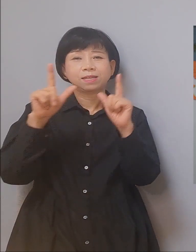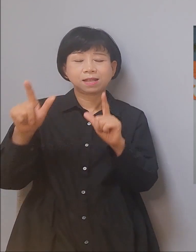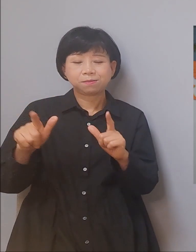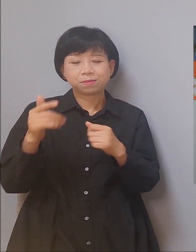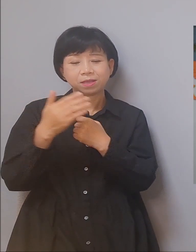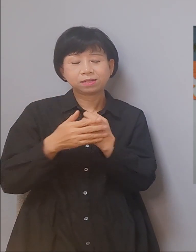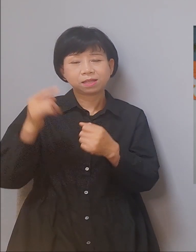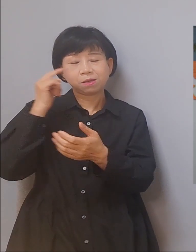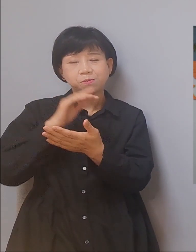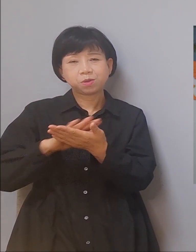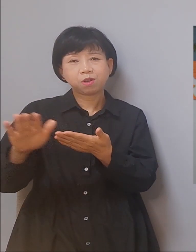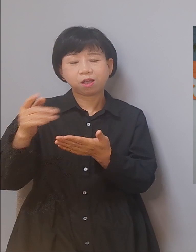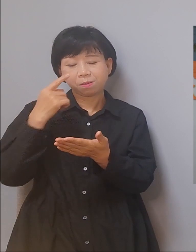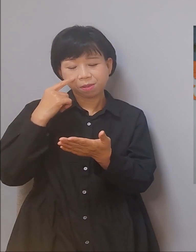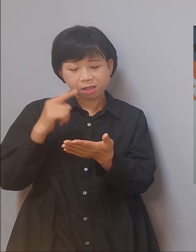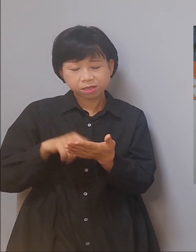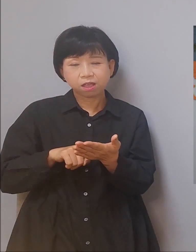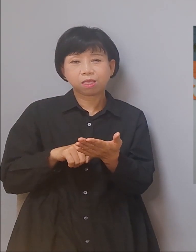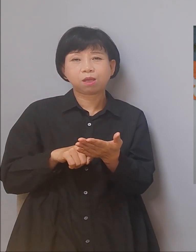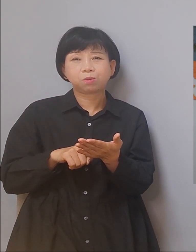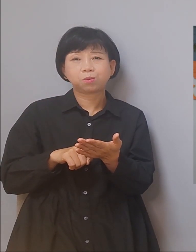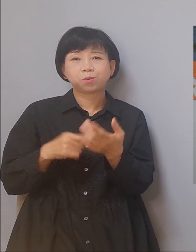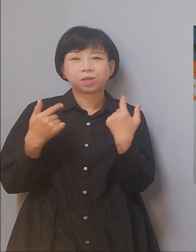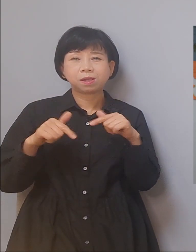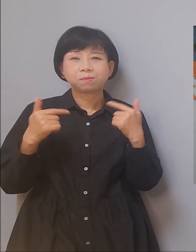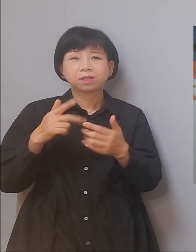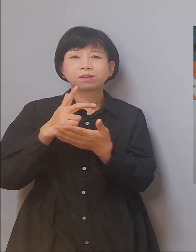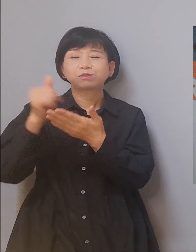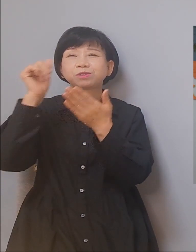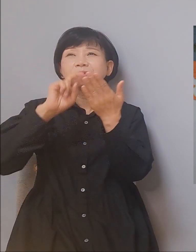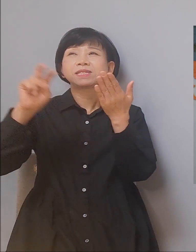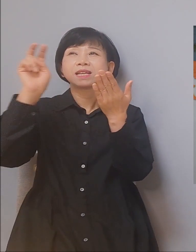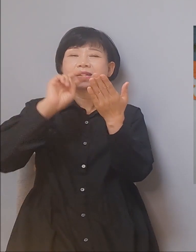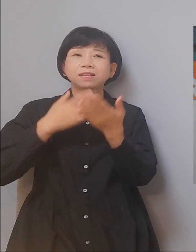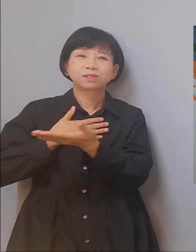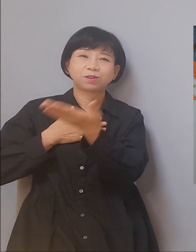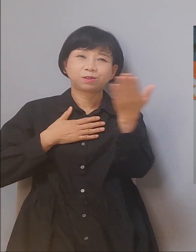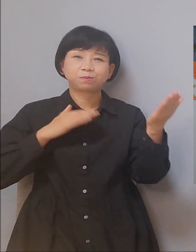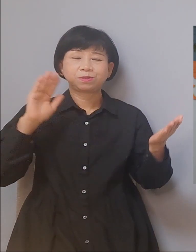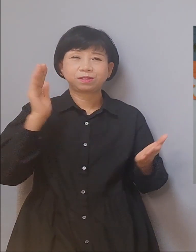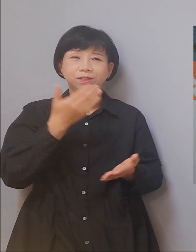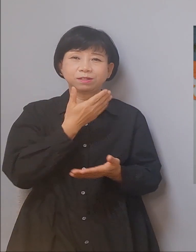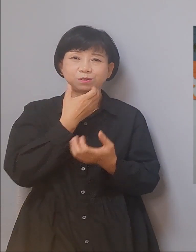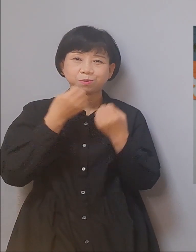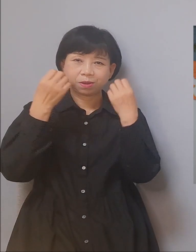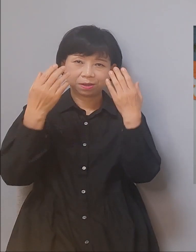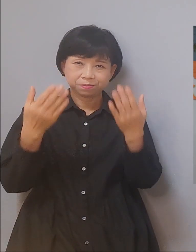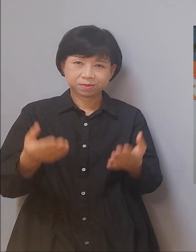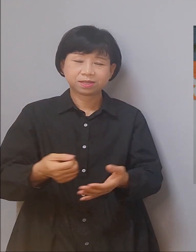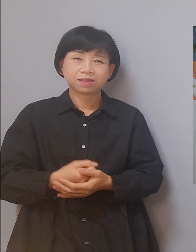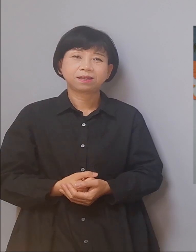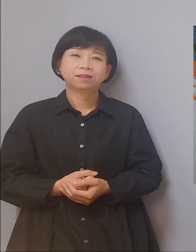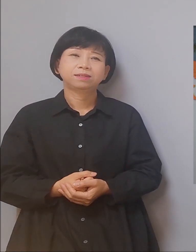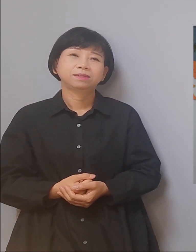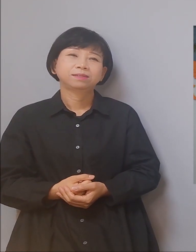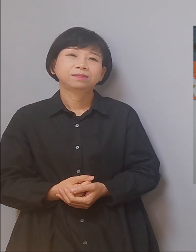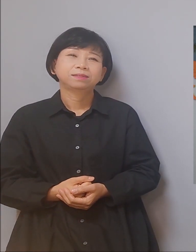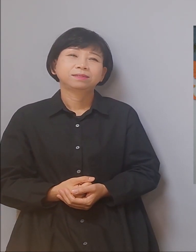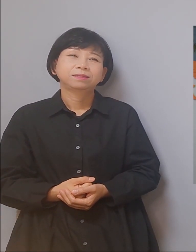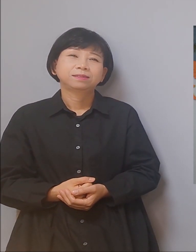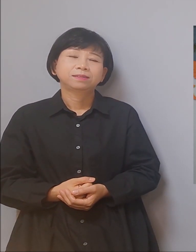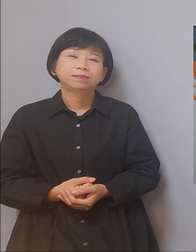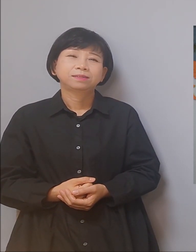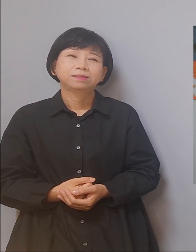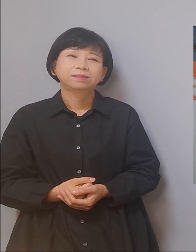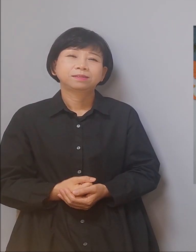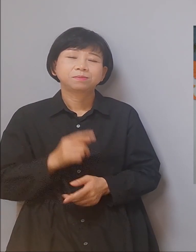은혜와 평강을 발견하시고 날마다 주님을 찬양하시는 저와 여러분이 되기를 소망합니다.